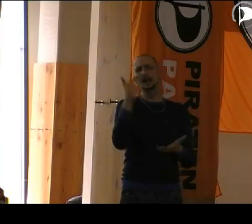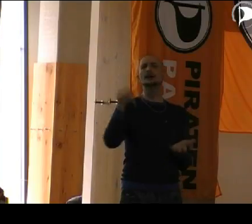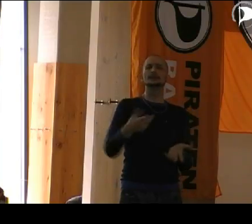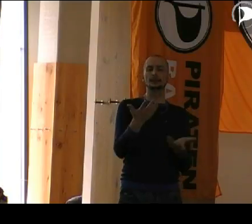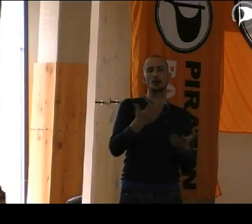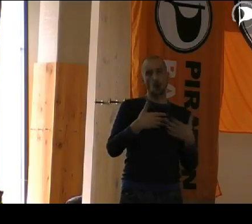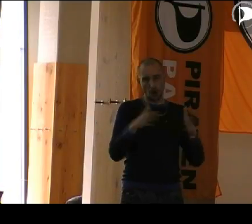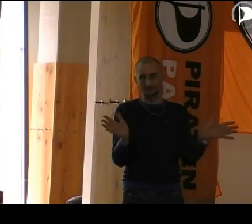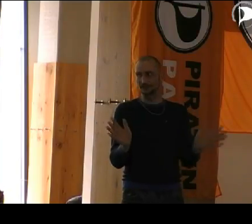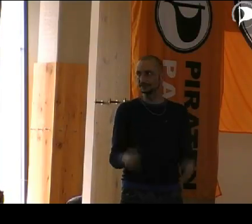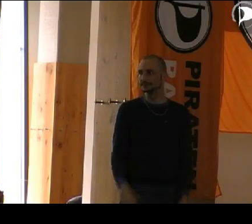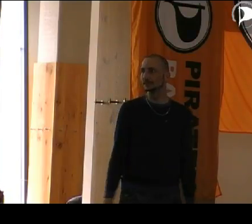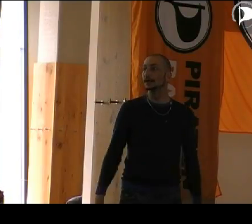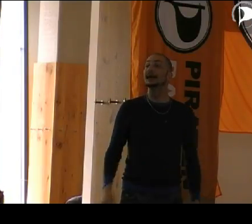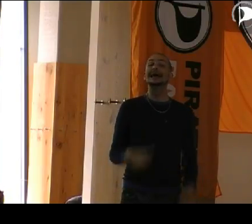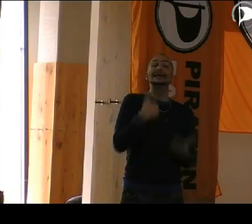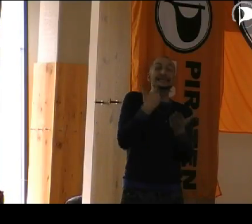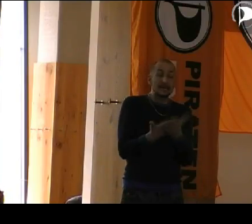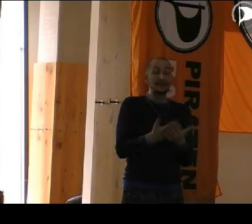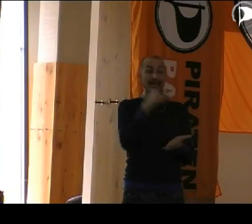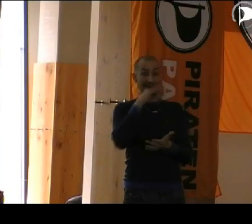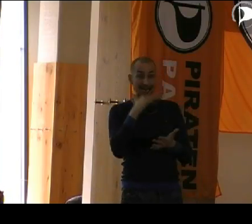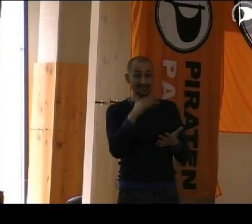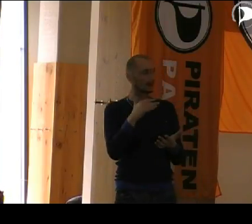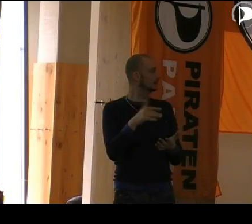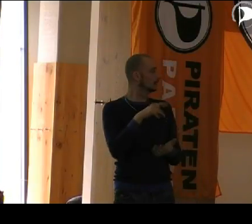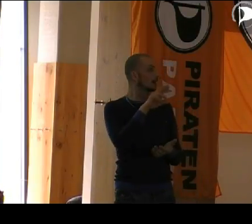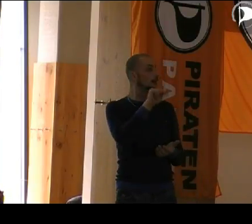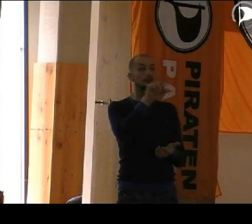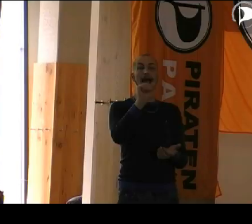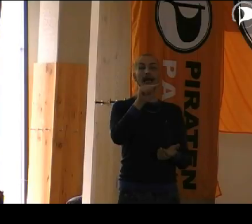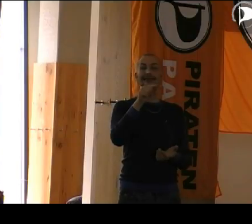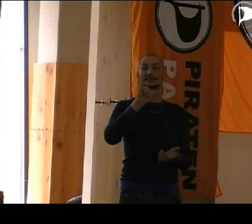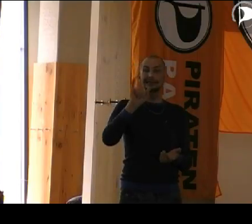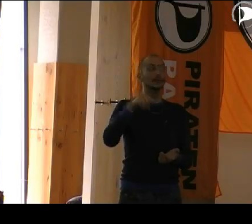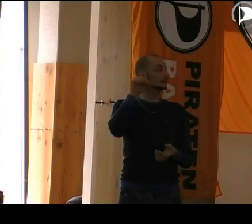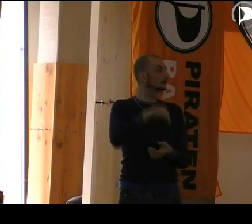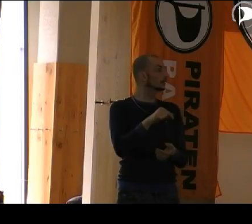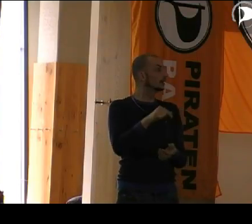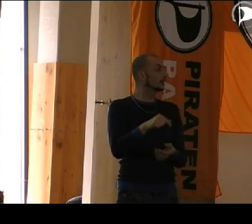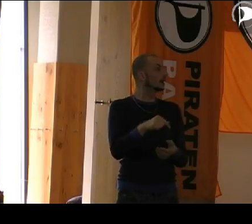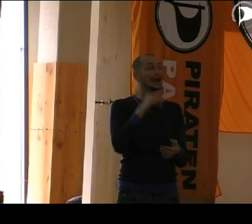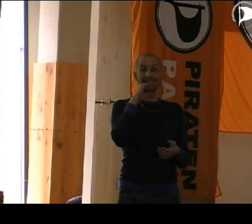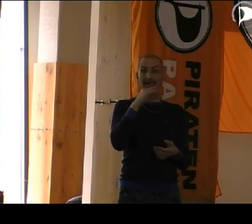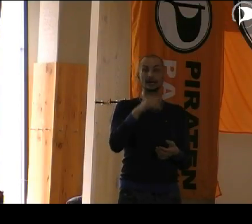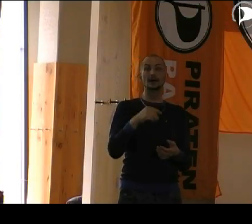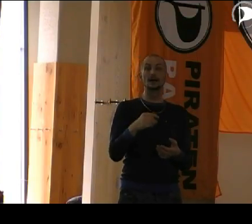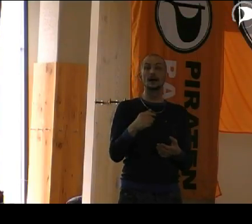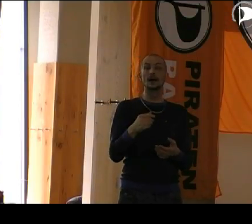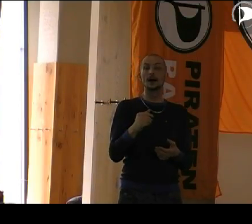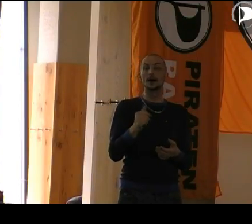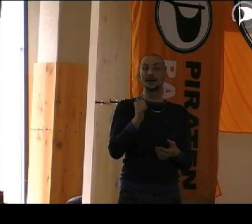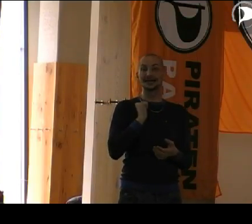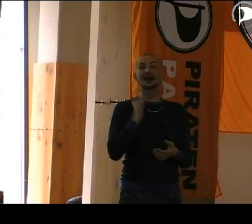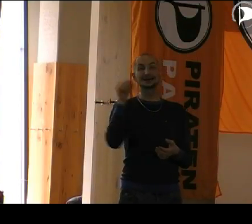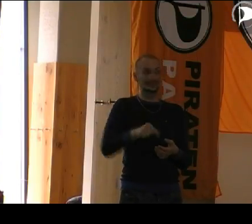ok gibt es nicht wirklich zu dem lied i bin ok und tag auf meinungsbild haben willst jetzt wäre ein guter zeit